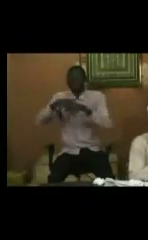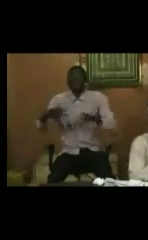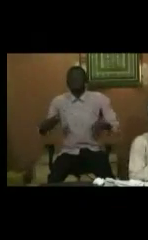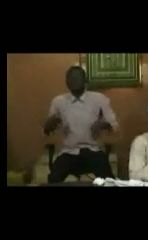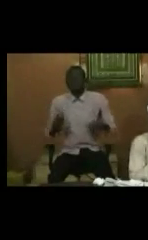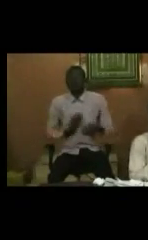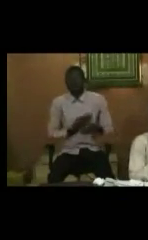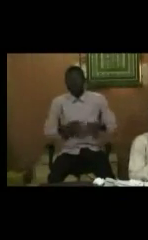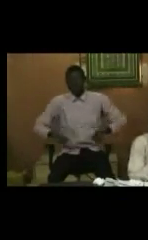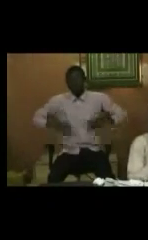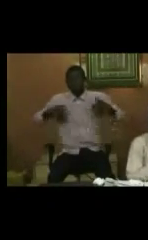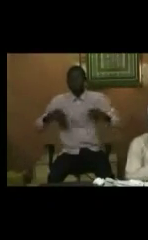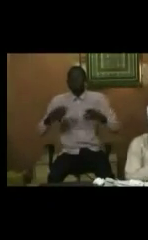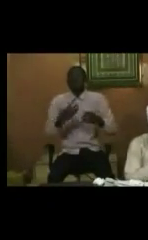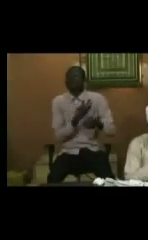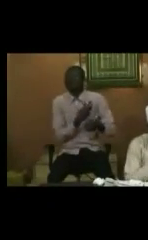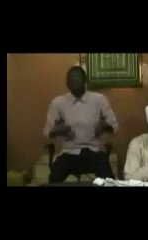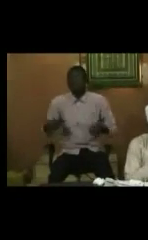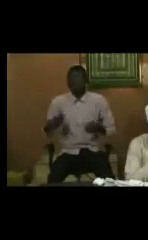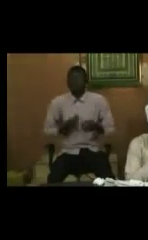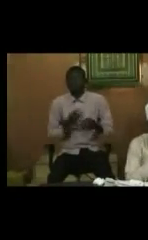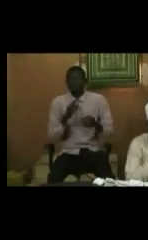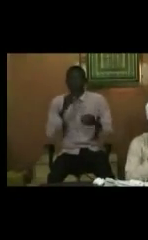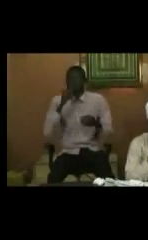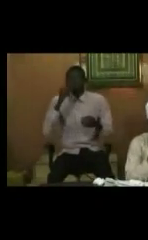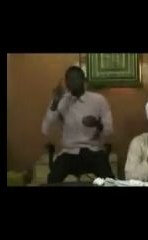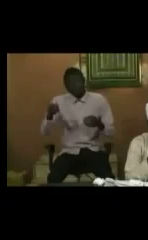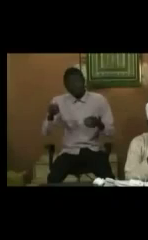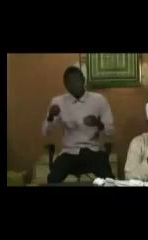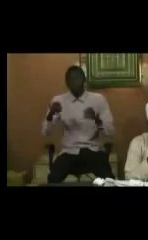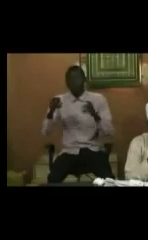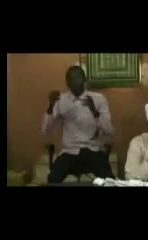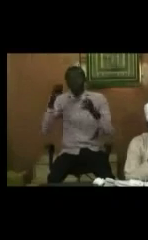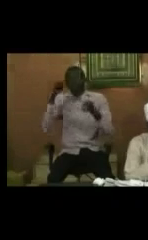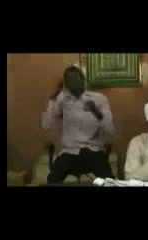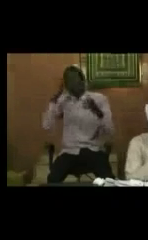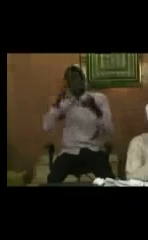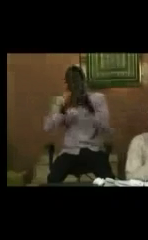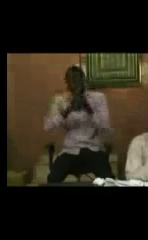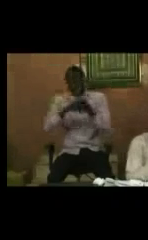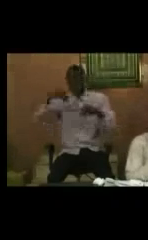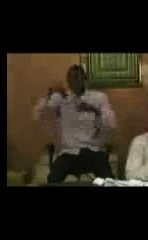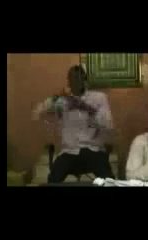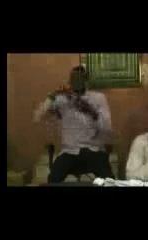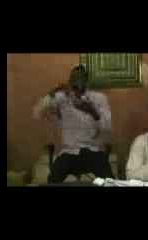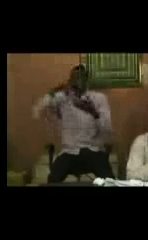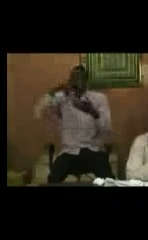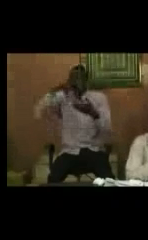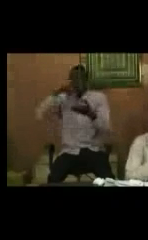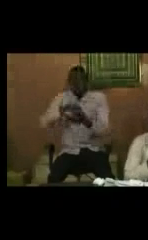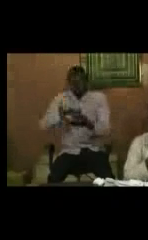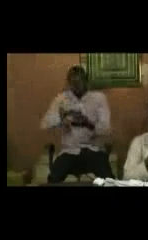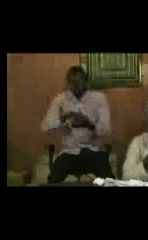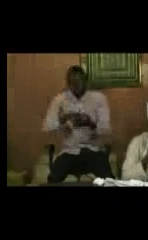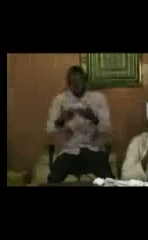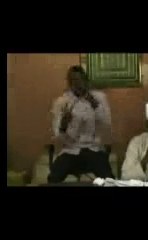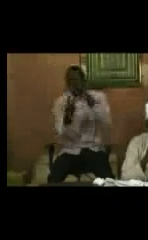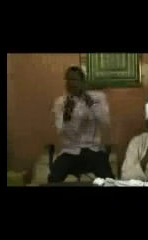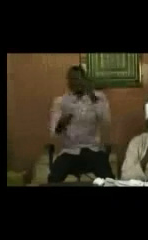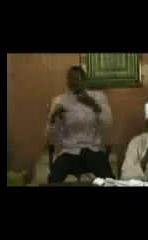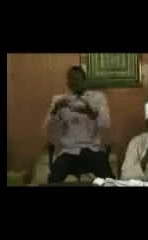mejeji si la gbagbo nto lo nba se lewo to gi se lewo ewo ni nto lo nba se